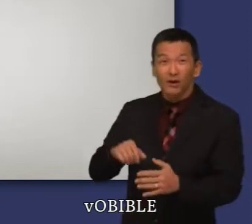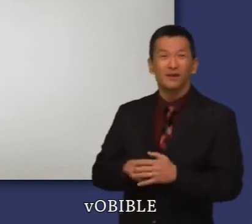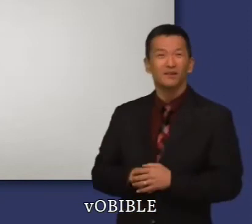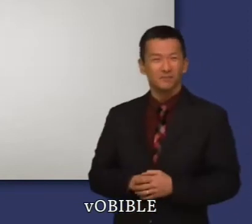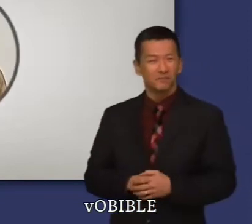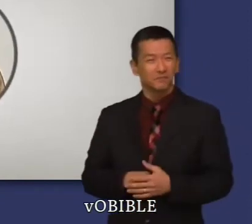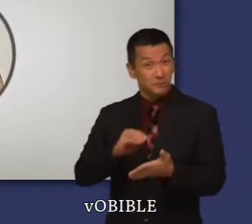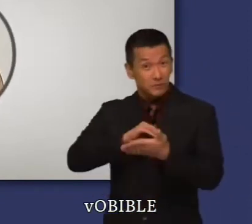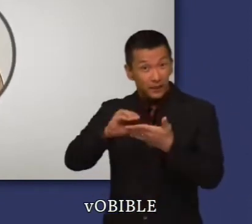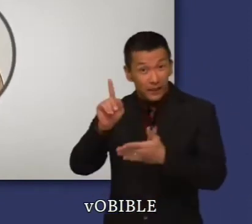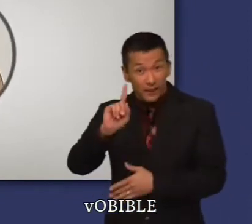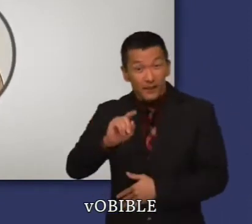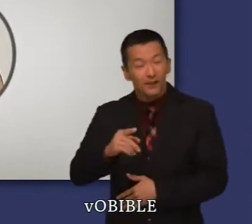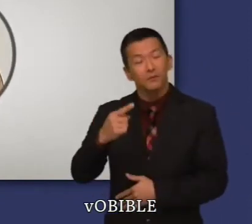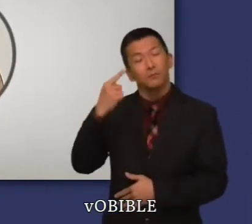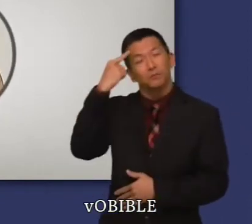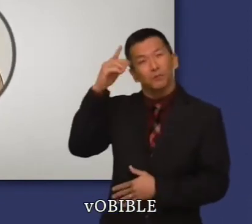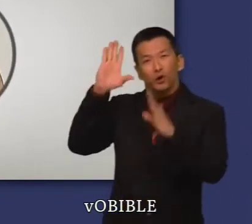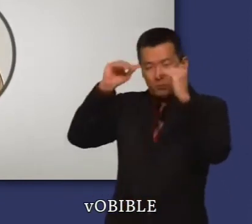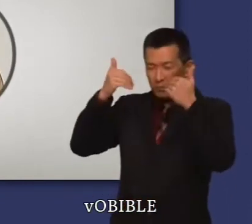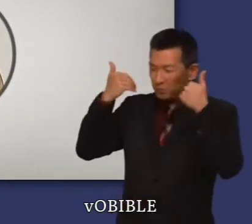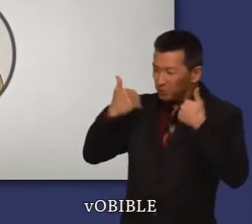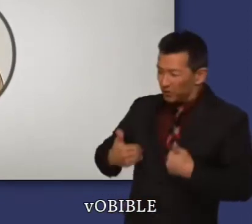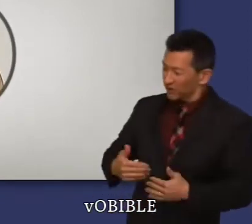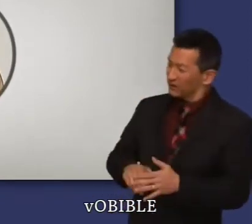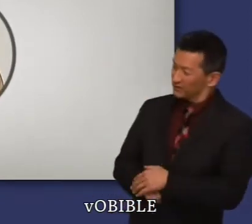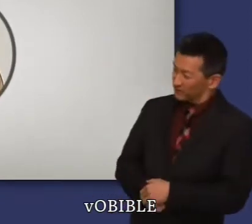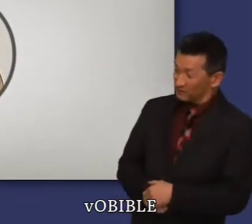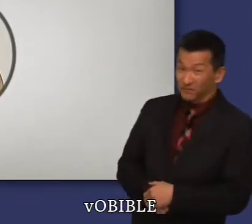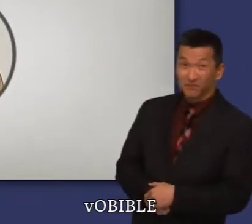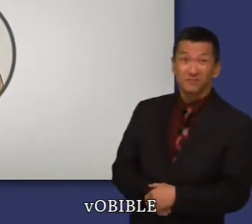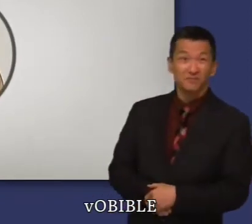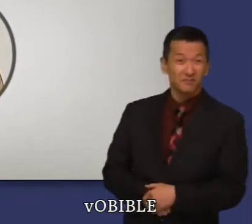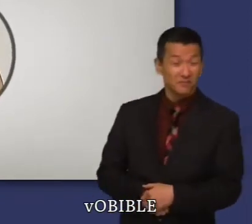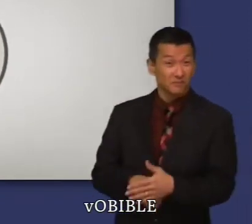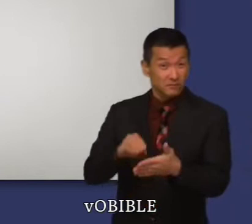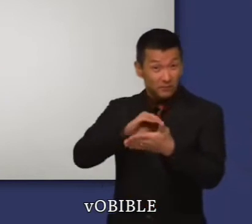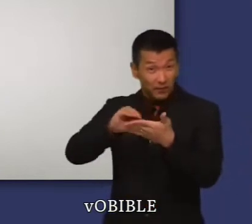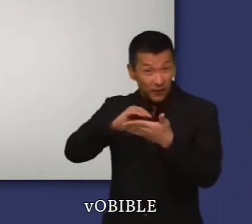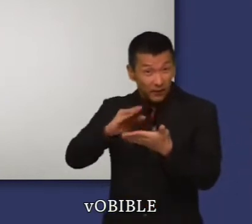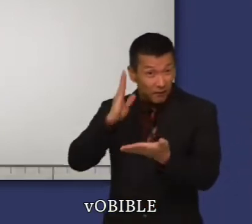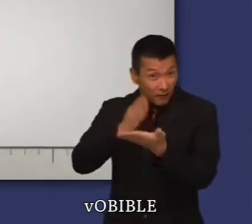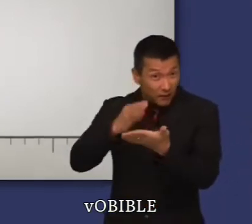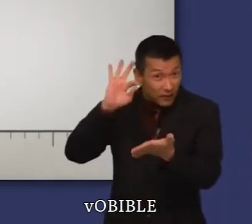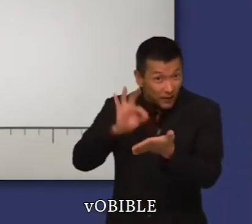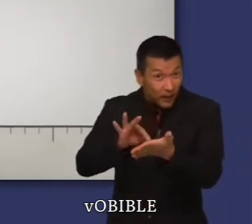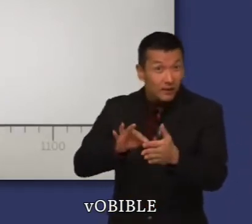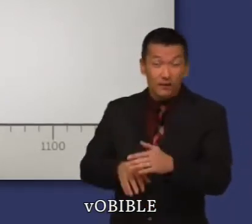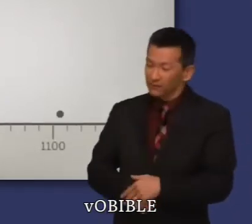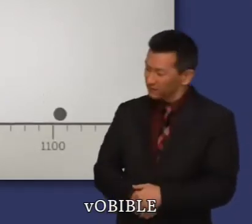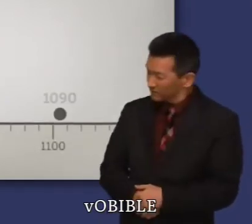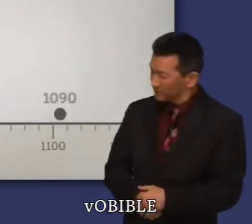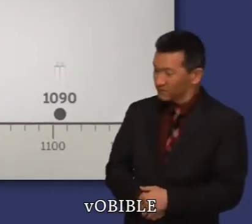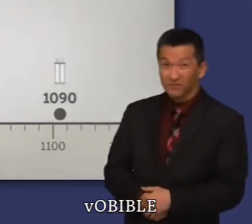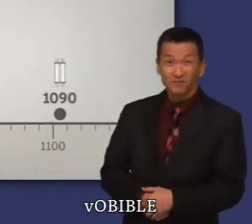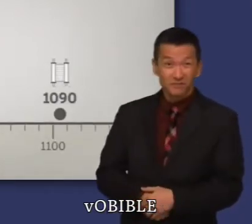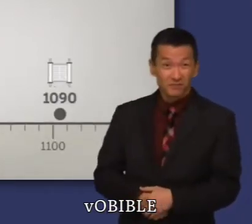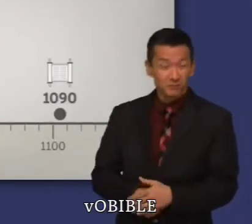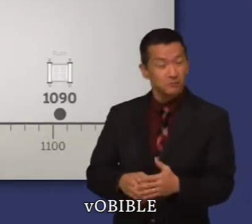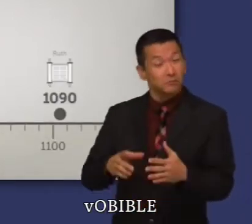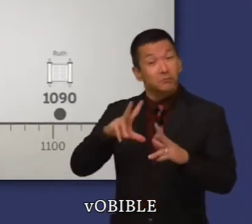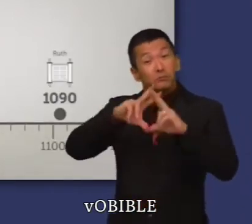Jéhovah est miséricordieux envers son peuple repentant qui l'appelle à l'aide. Et voyez pourquoi nous pouvons avoir confiance en Jéhovah,